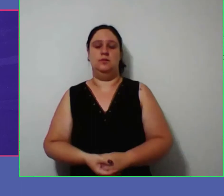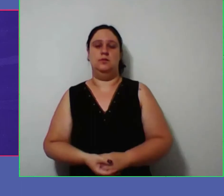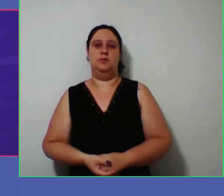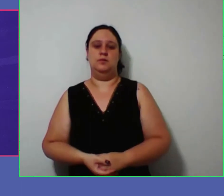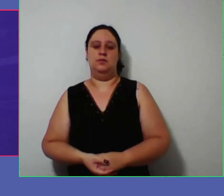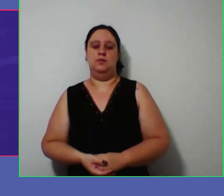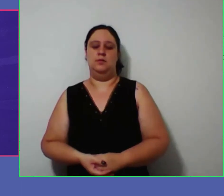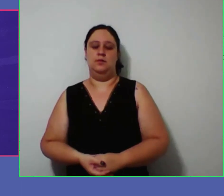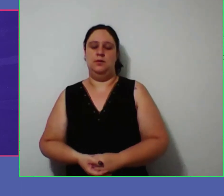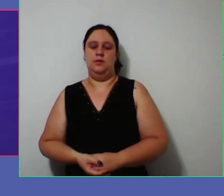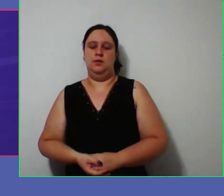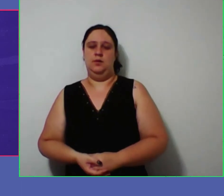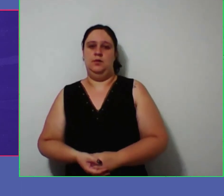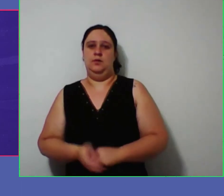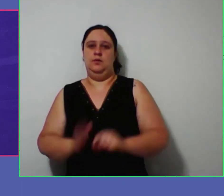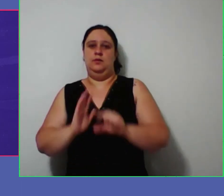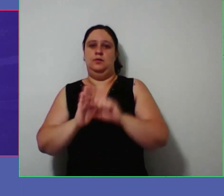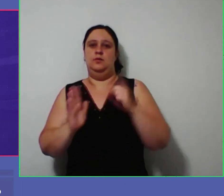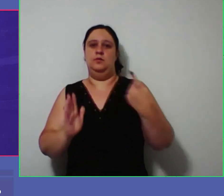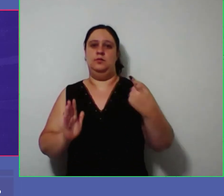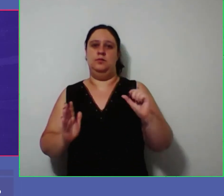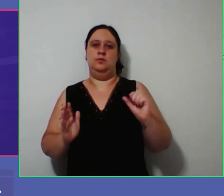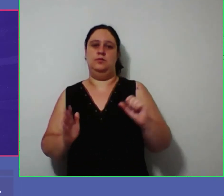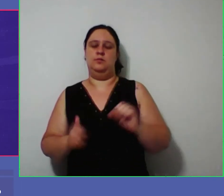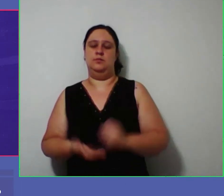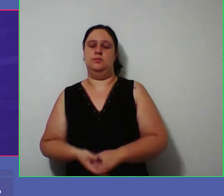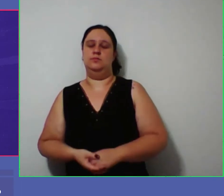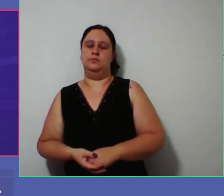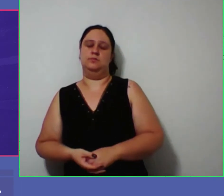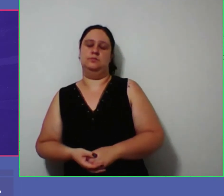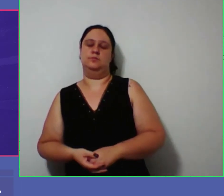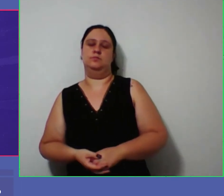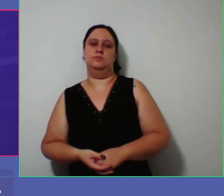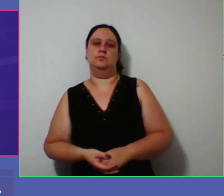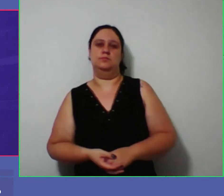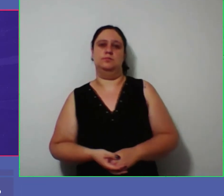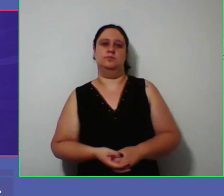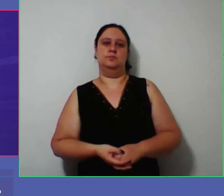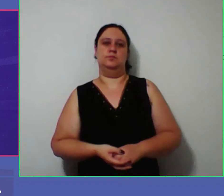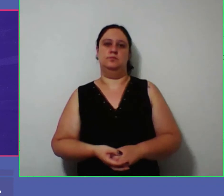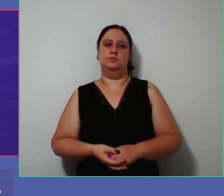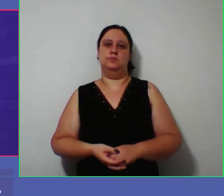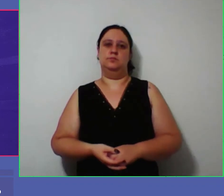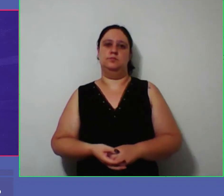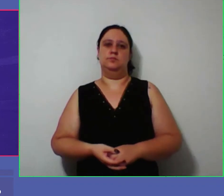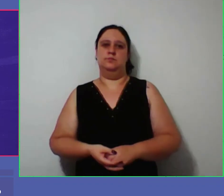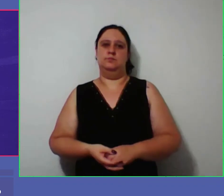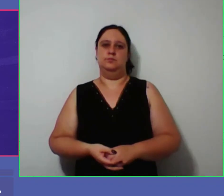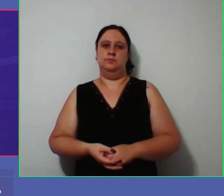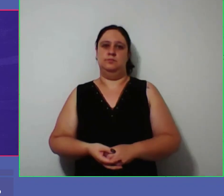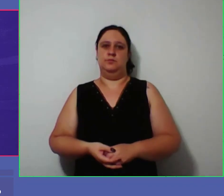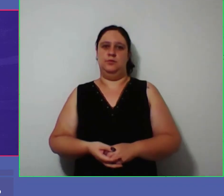versículo 10. Ó Senhor Jesus. Obrigado, Senhor.